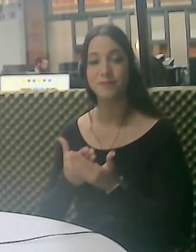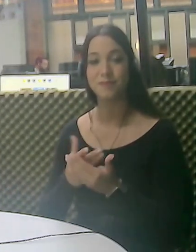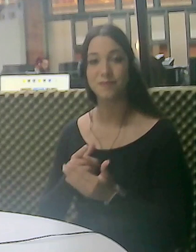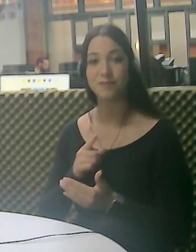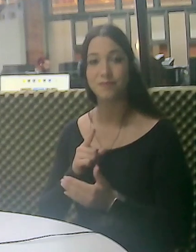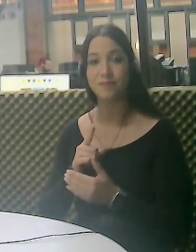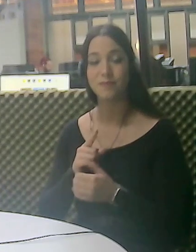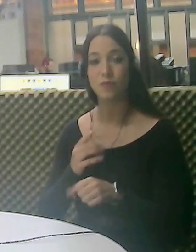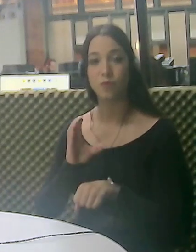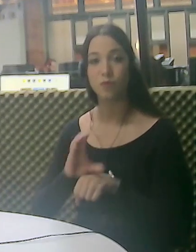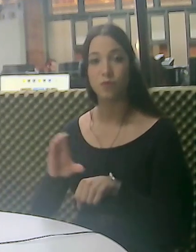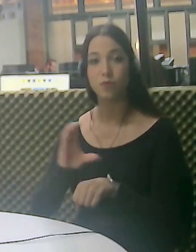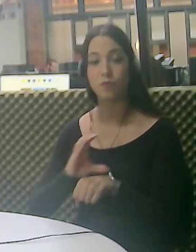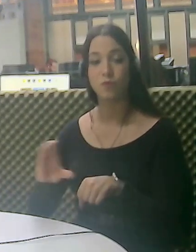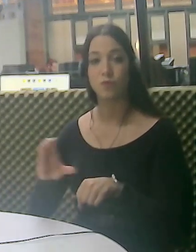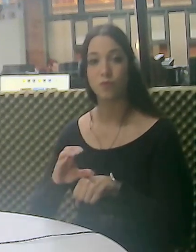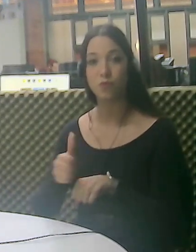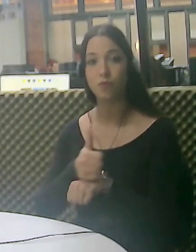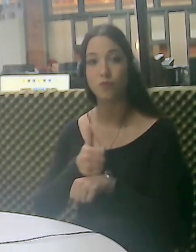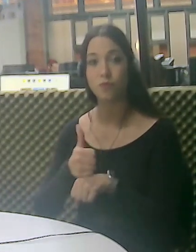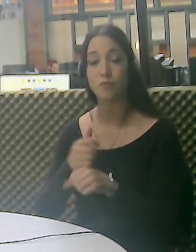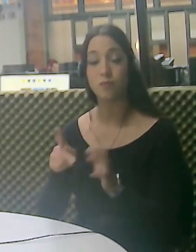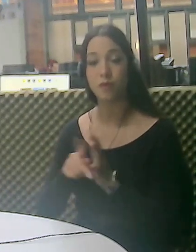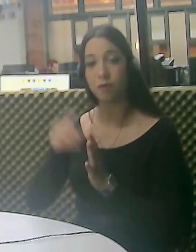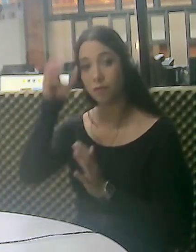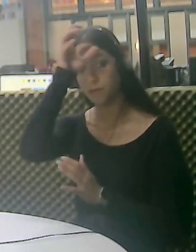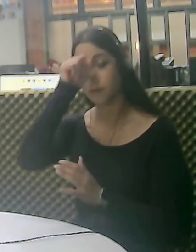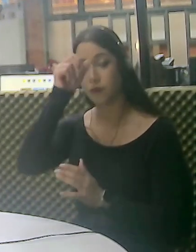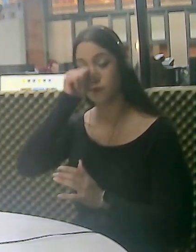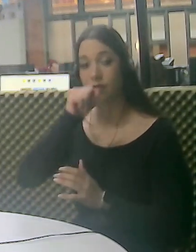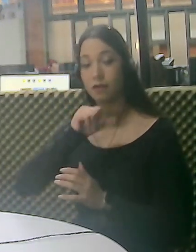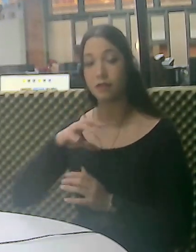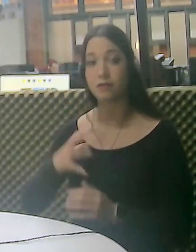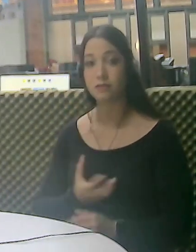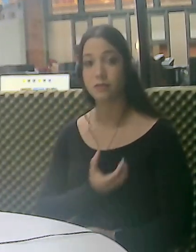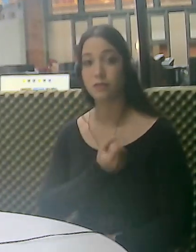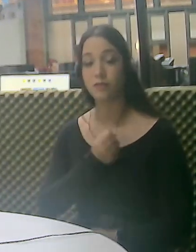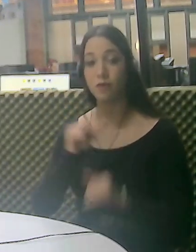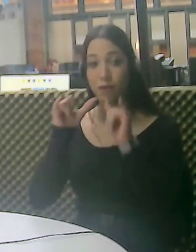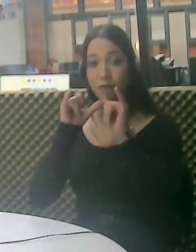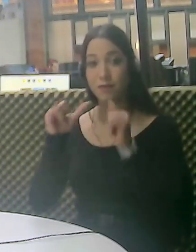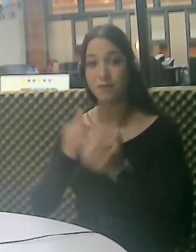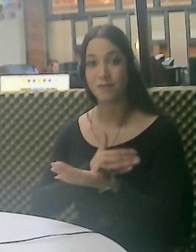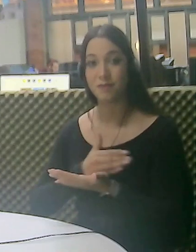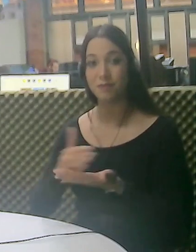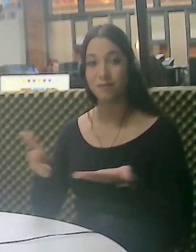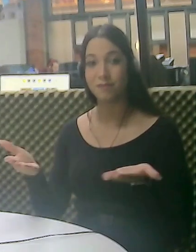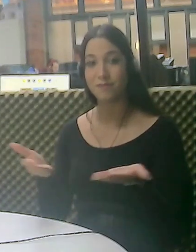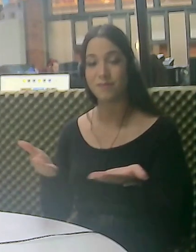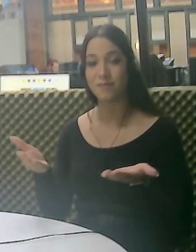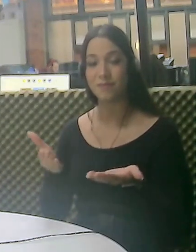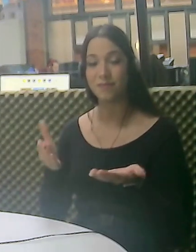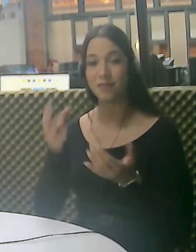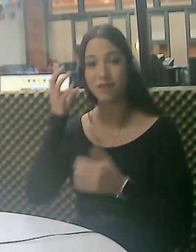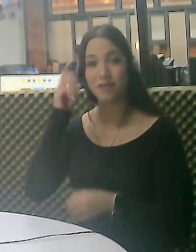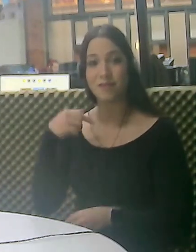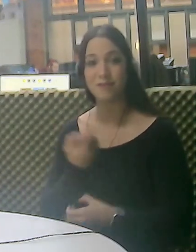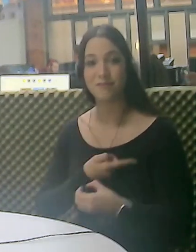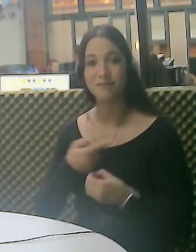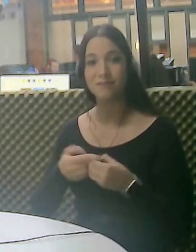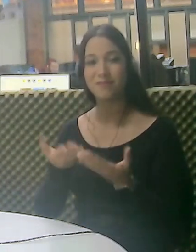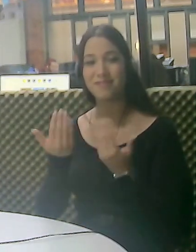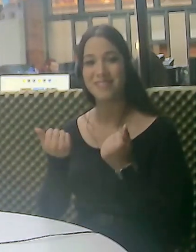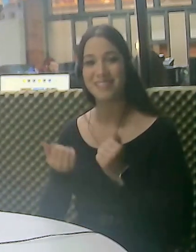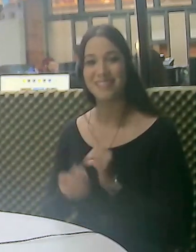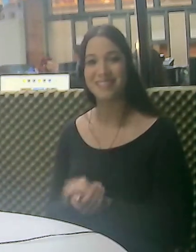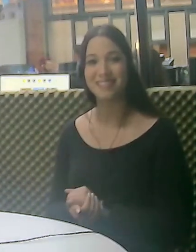de capacitação sobre primeiros socorros. Essas e outras notícias a partir de agora na Rádio Nossa Cidade. Vem com a